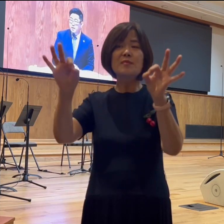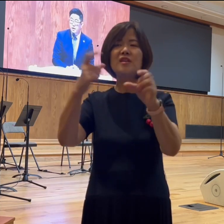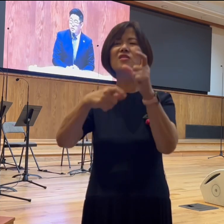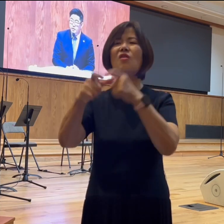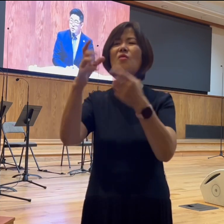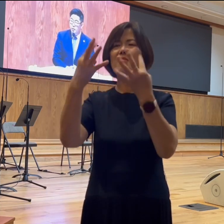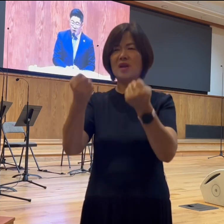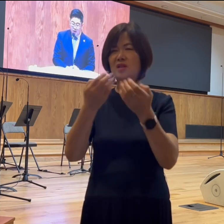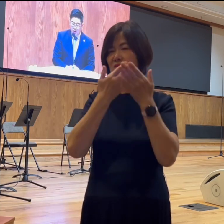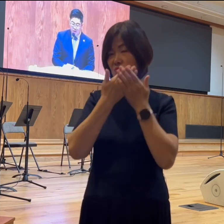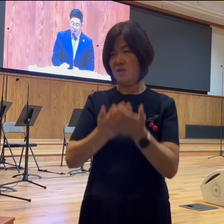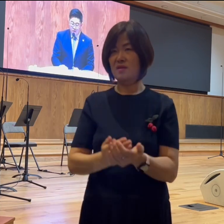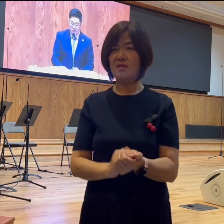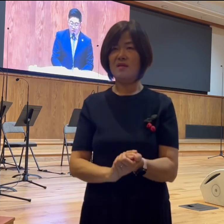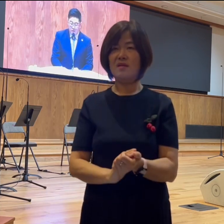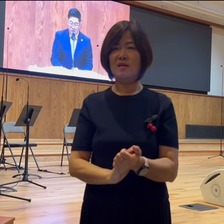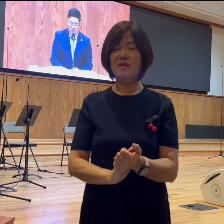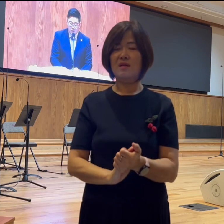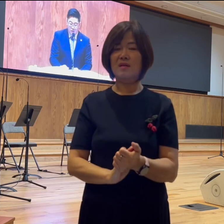가치를 가지고 있을지 몰라요.